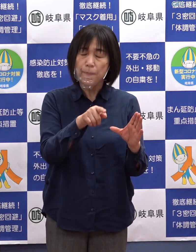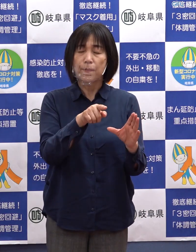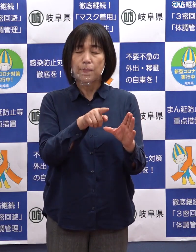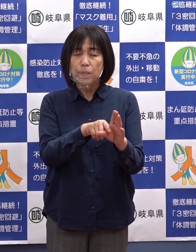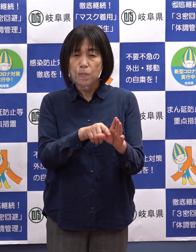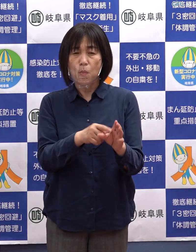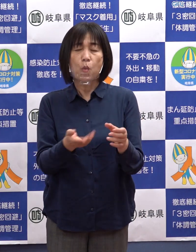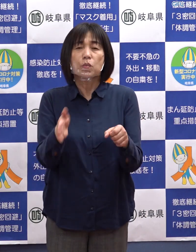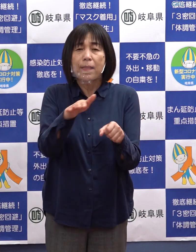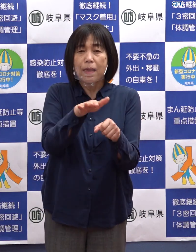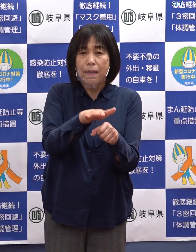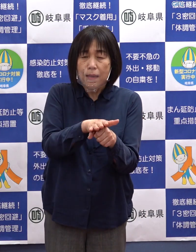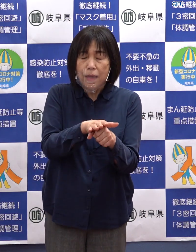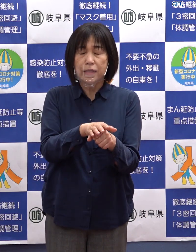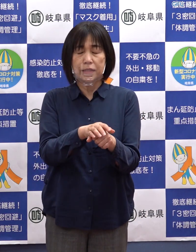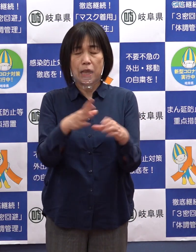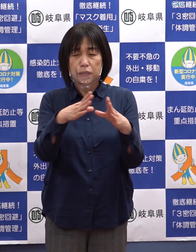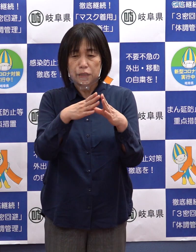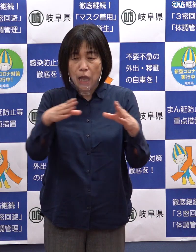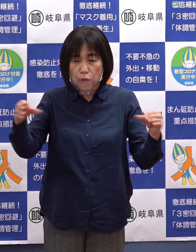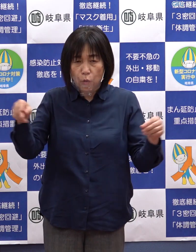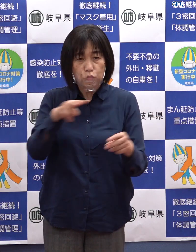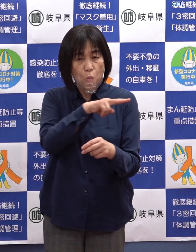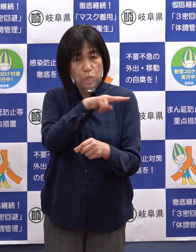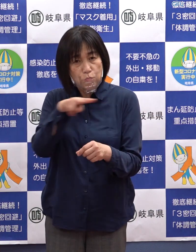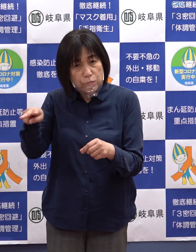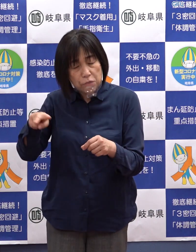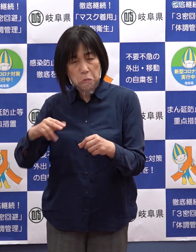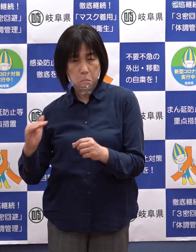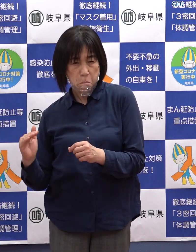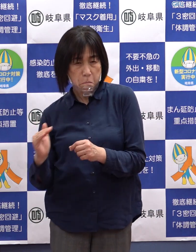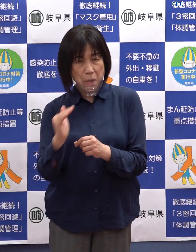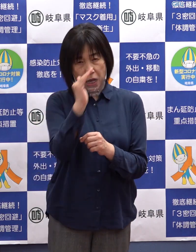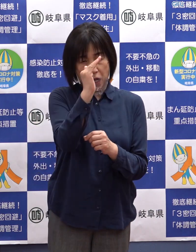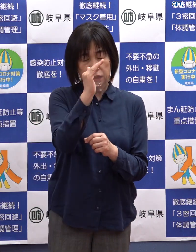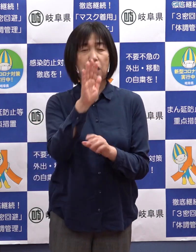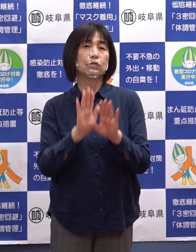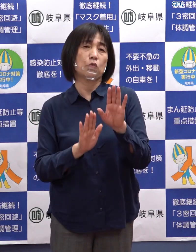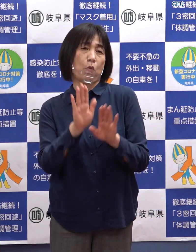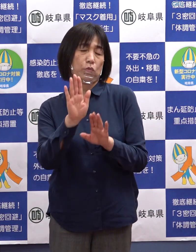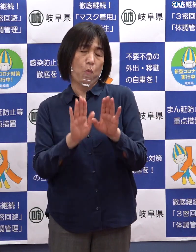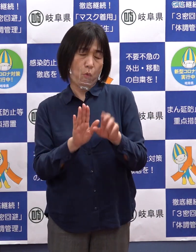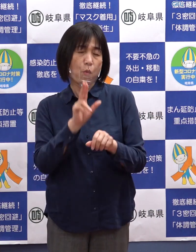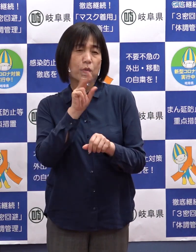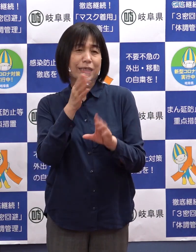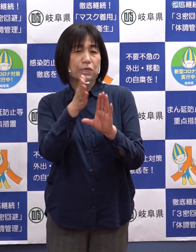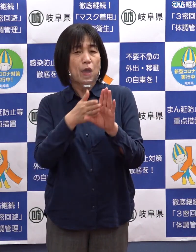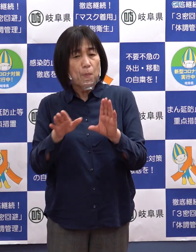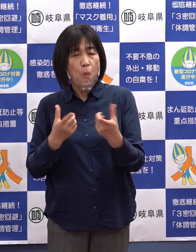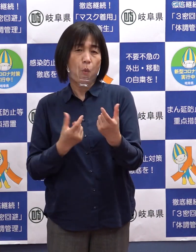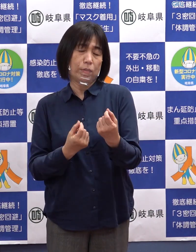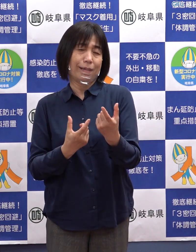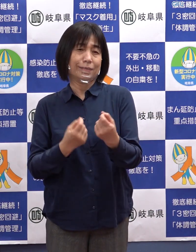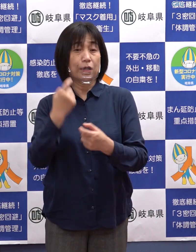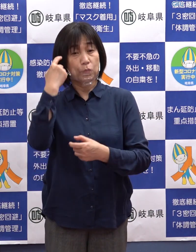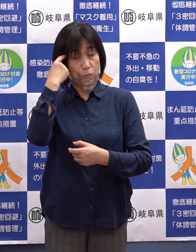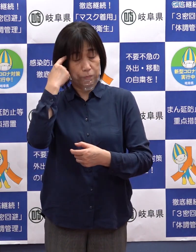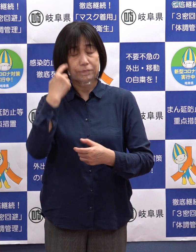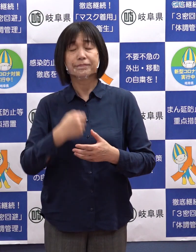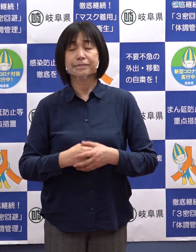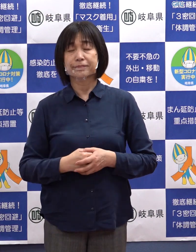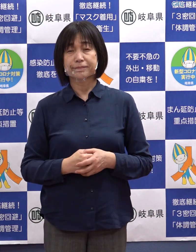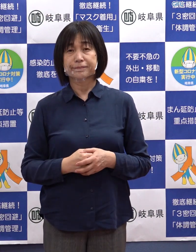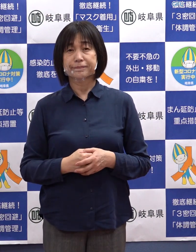増の中で岐阜県としてもその大きな波をですね、かぶってきているのかという感じもいたしております。